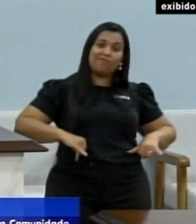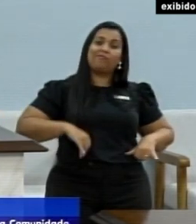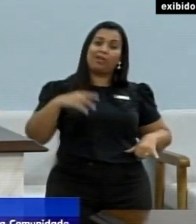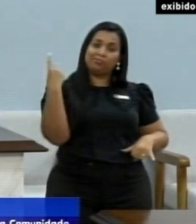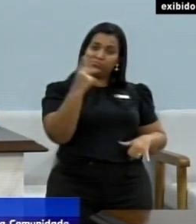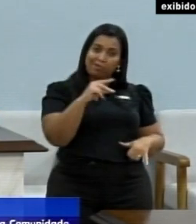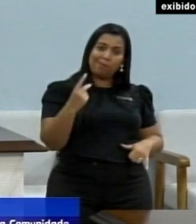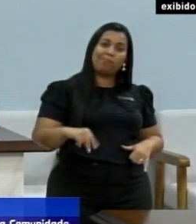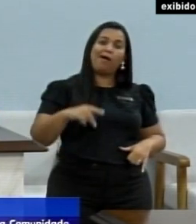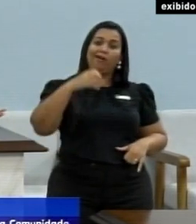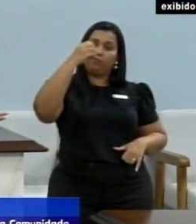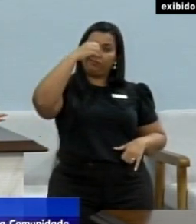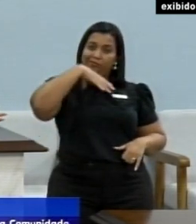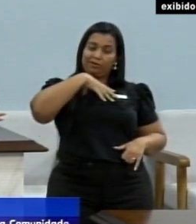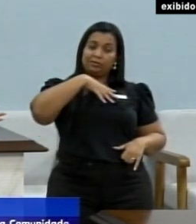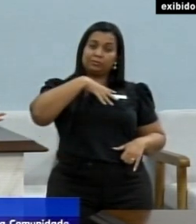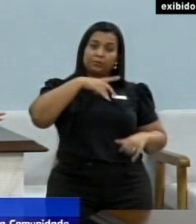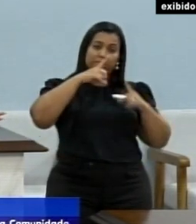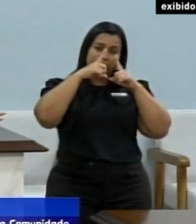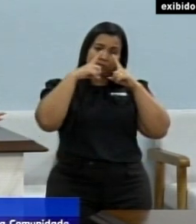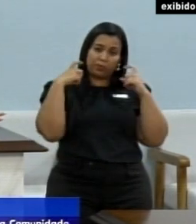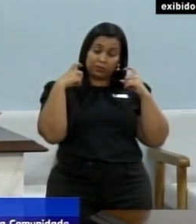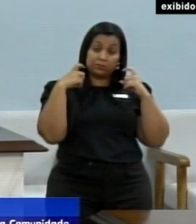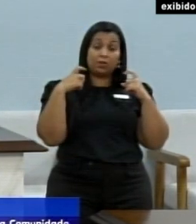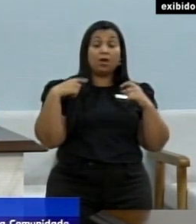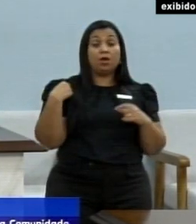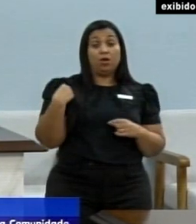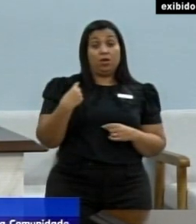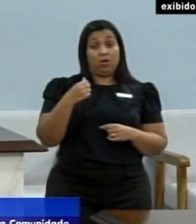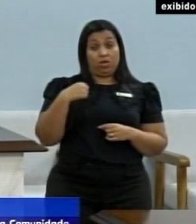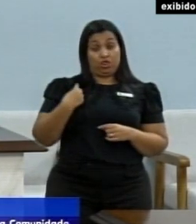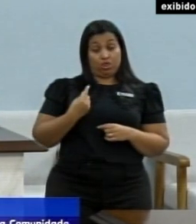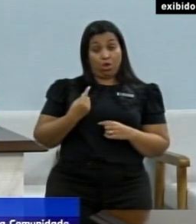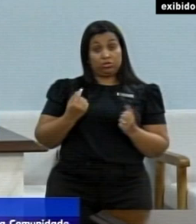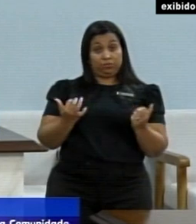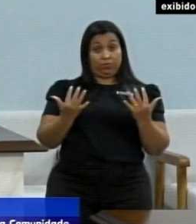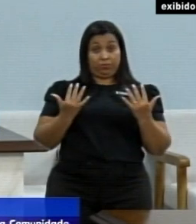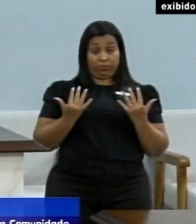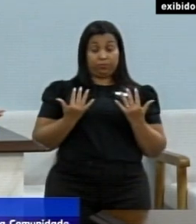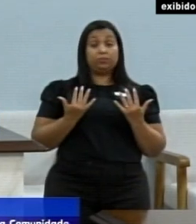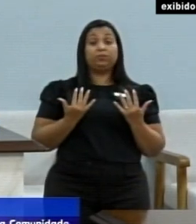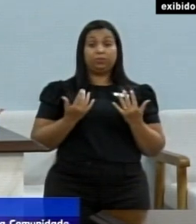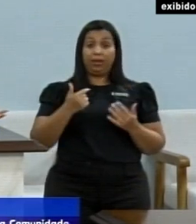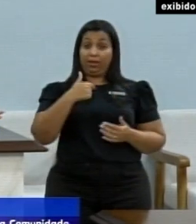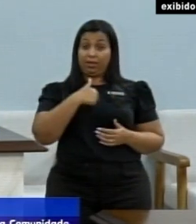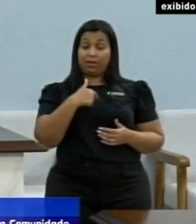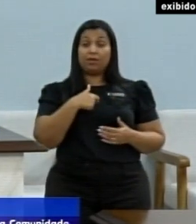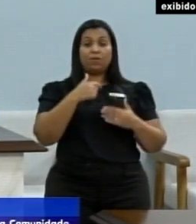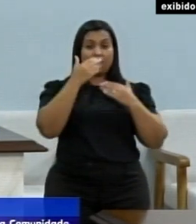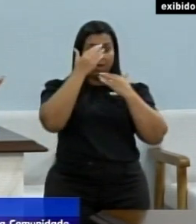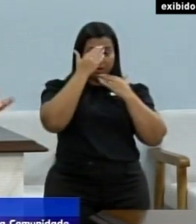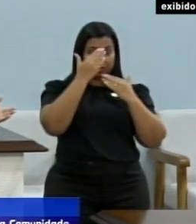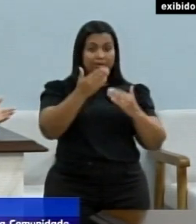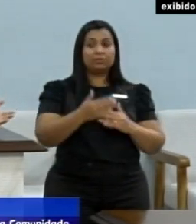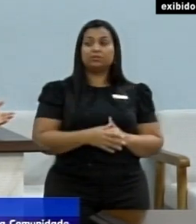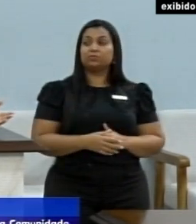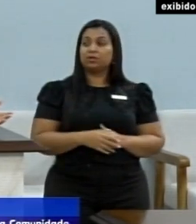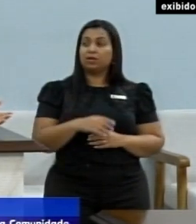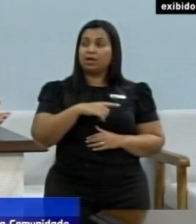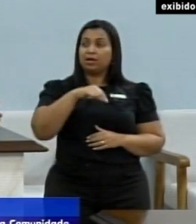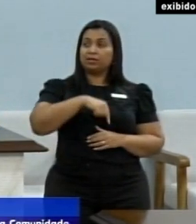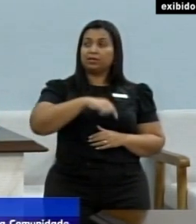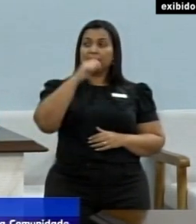muitas mulheres, através de nós, do Instituto, elas chegam através de nós, e eu agradeço muito. Nós temos aqui, né, na